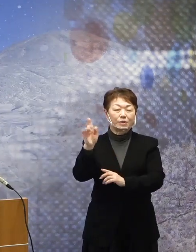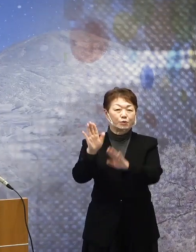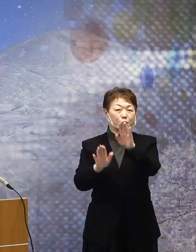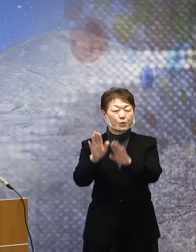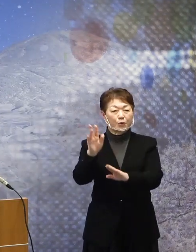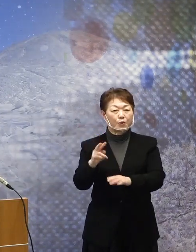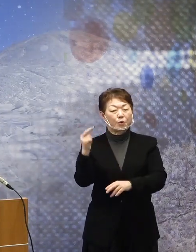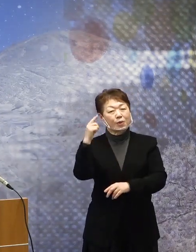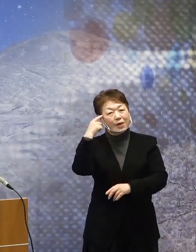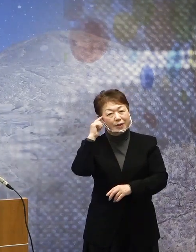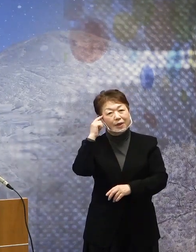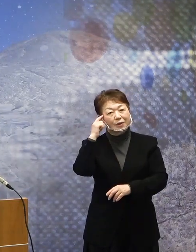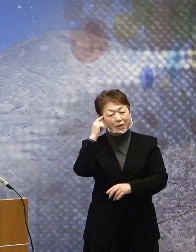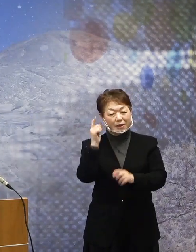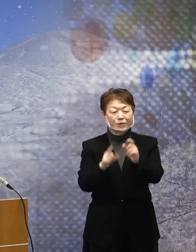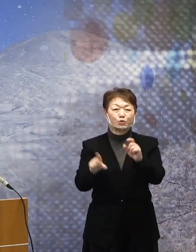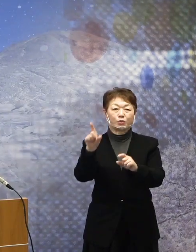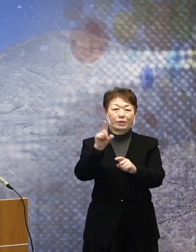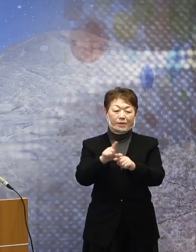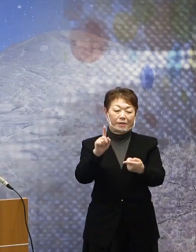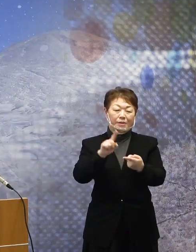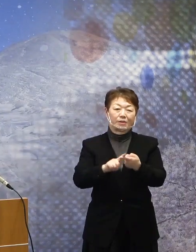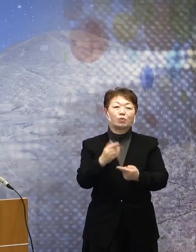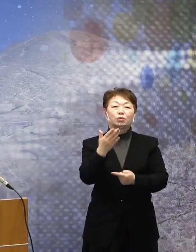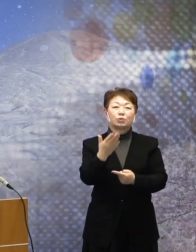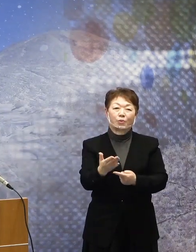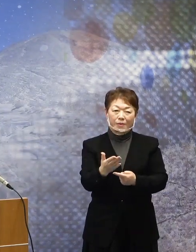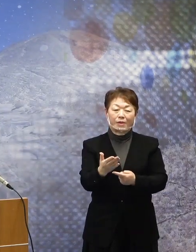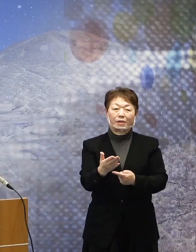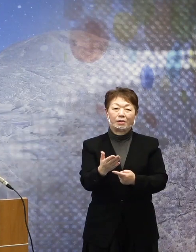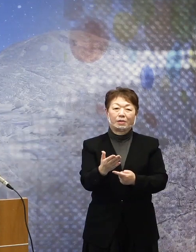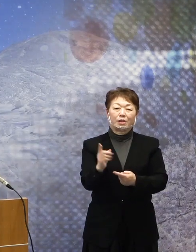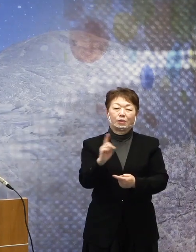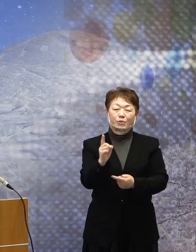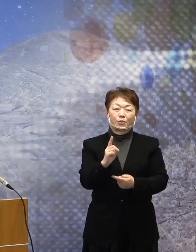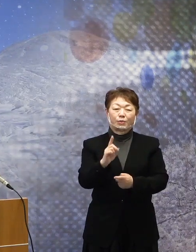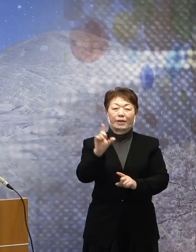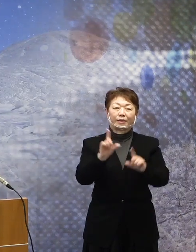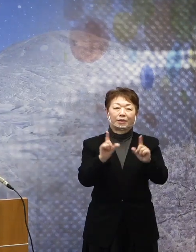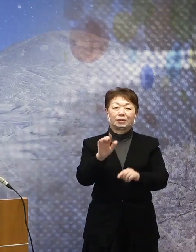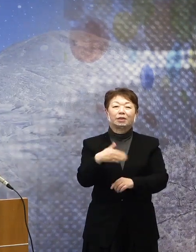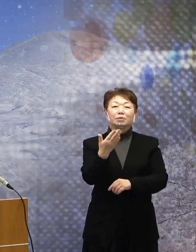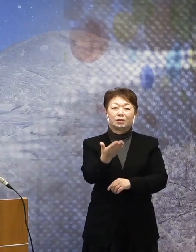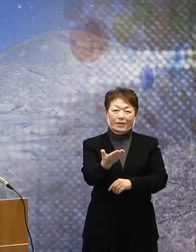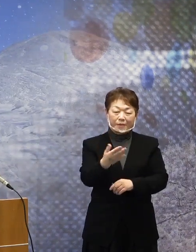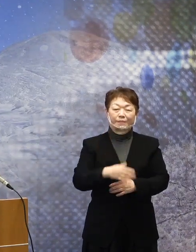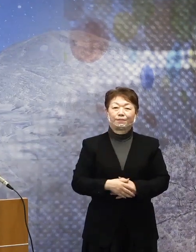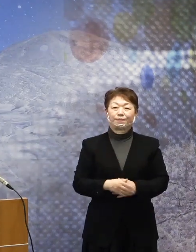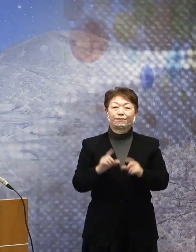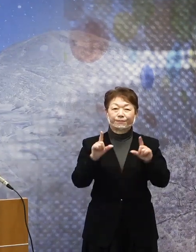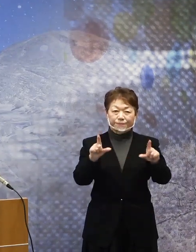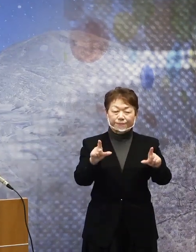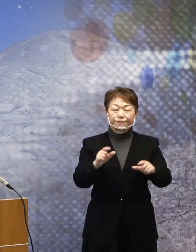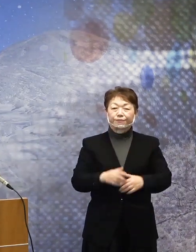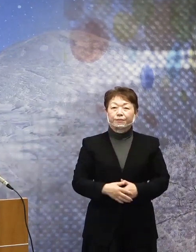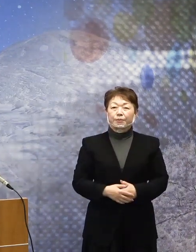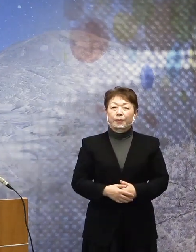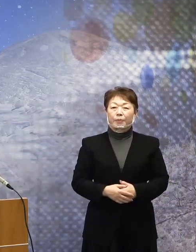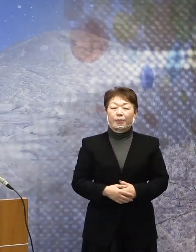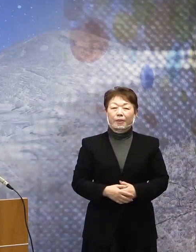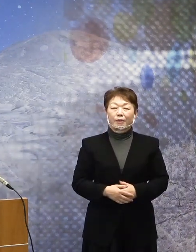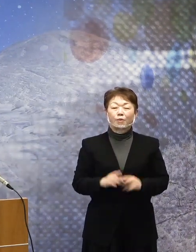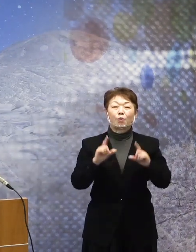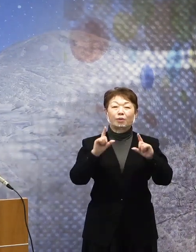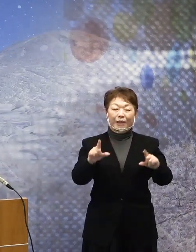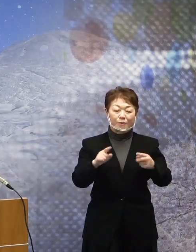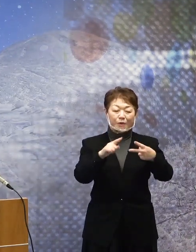て、追加適用という判断になるのか、そのあたりはどういった形になるんでしょうか。 はい、答えは両